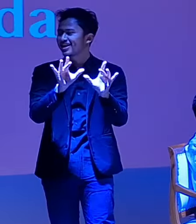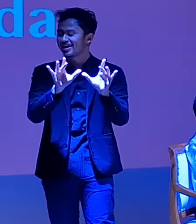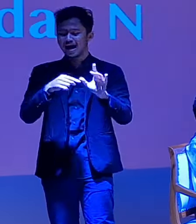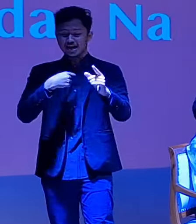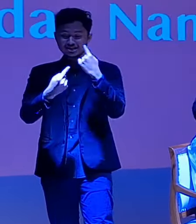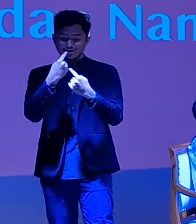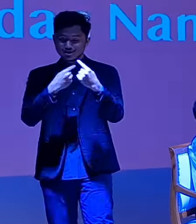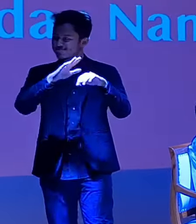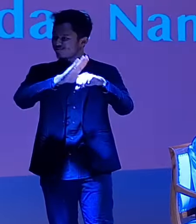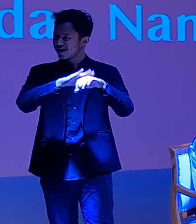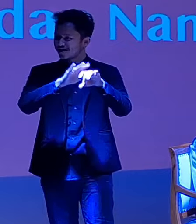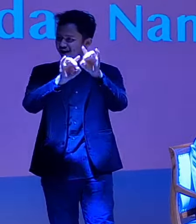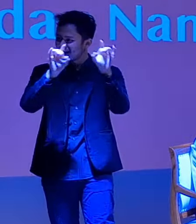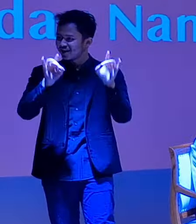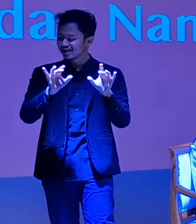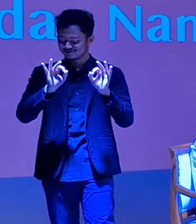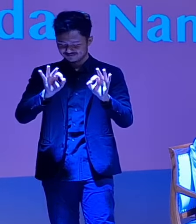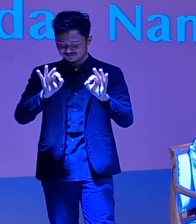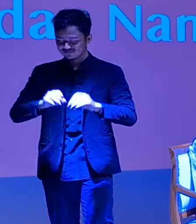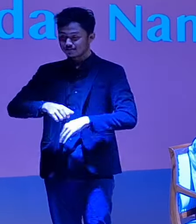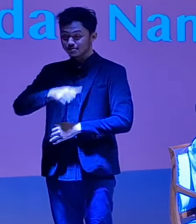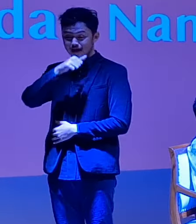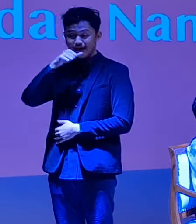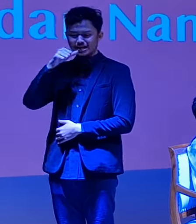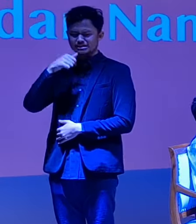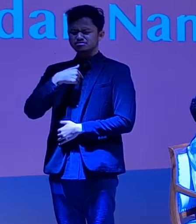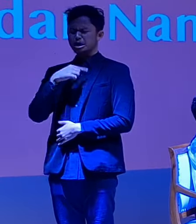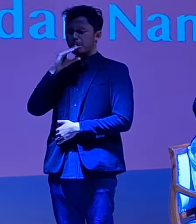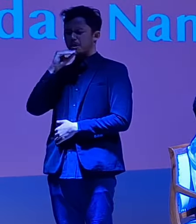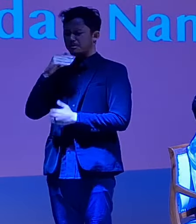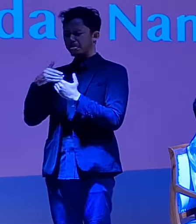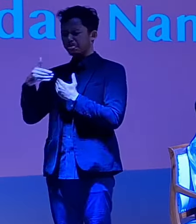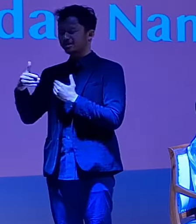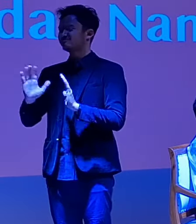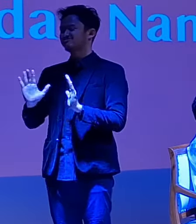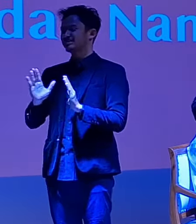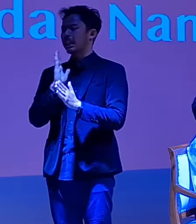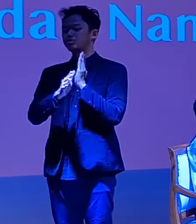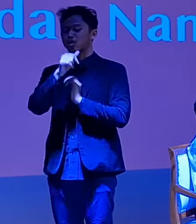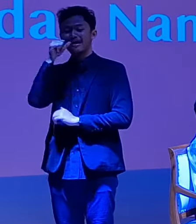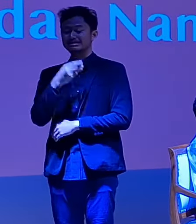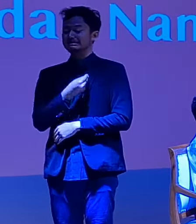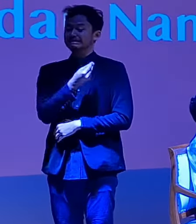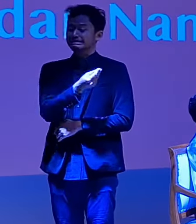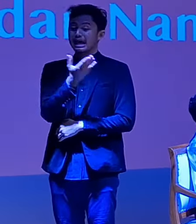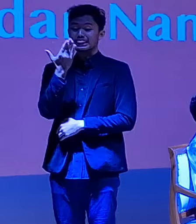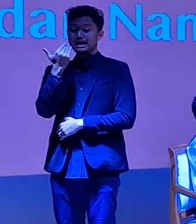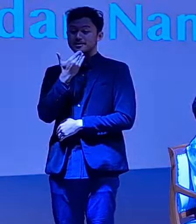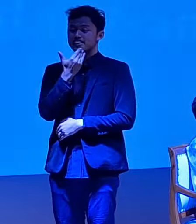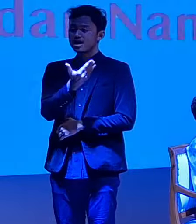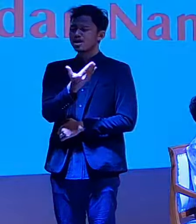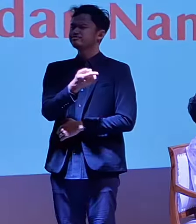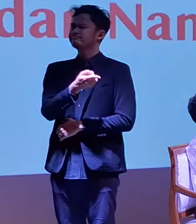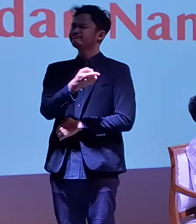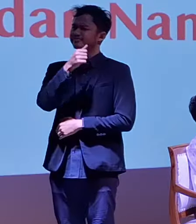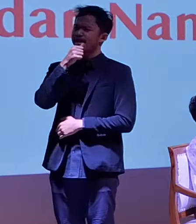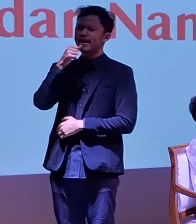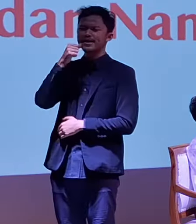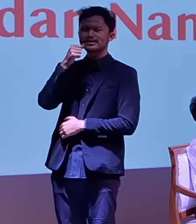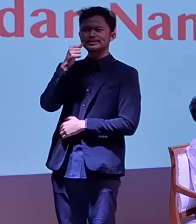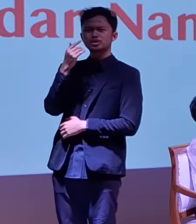budaya. Nah, Mas Anies, untuk tidak berpanjang-panjang, kita tahu yang saya bilang tadi, misalnya Mas